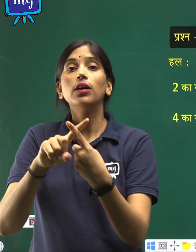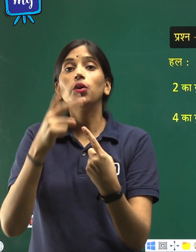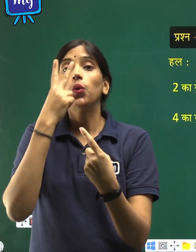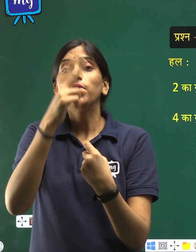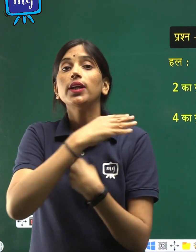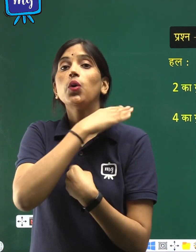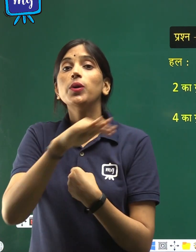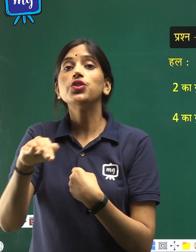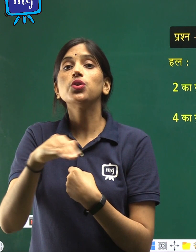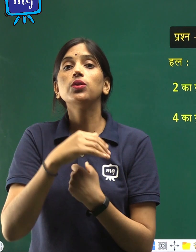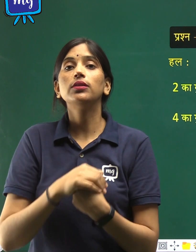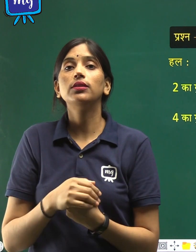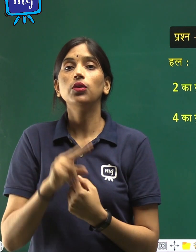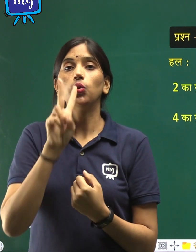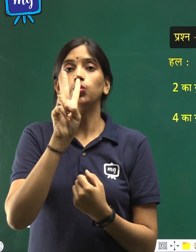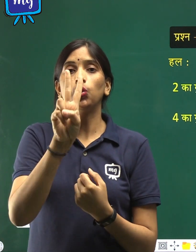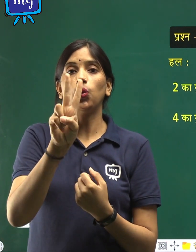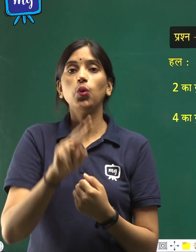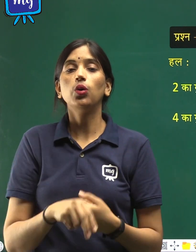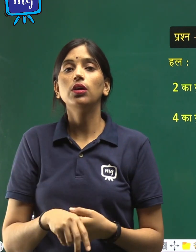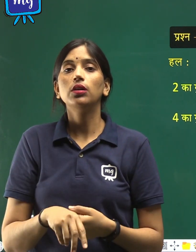देखो बच्चों, 2,